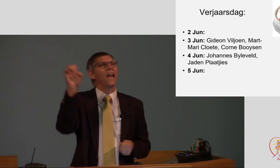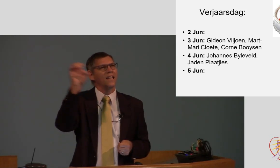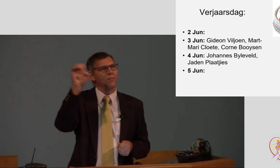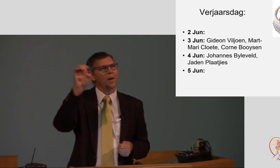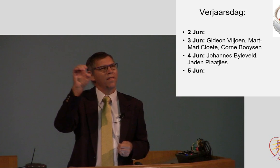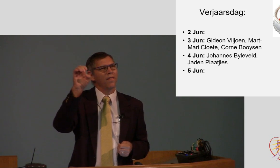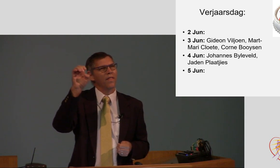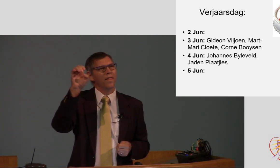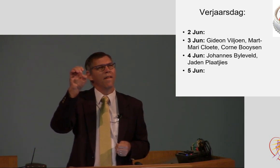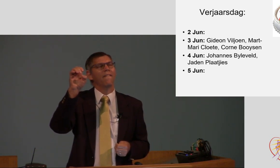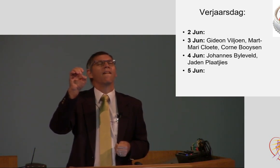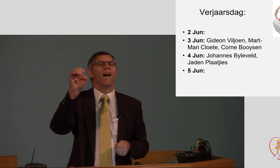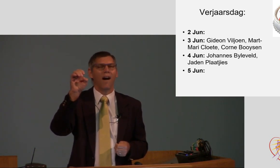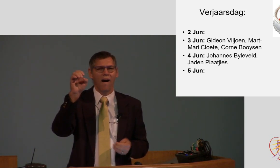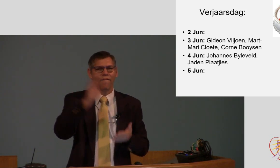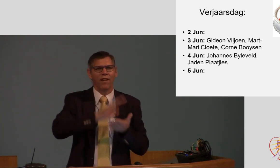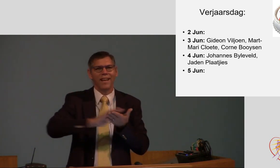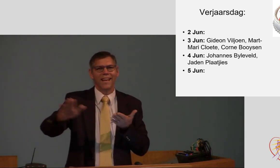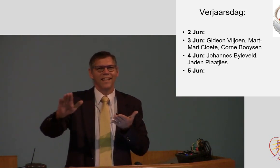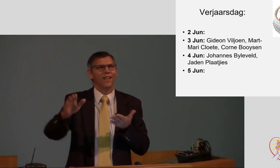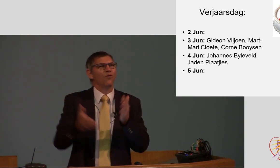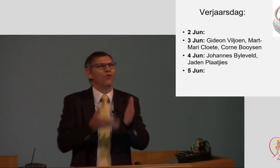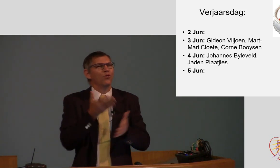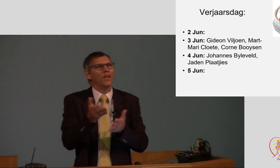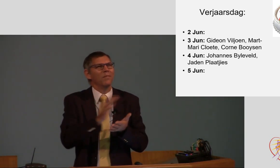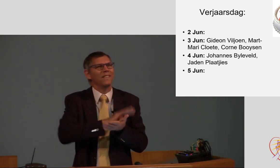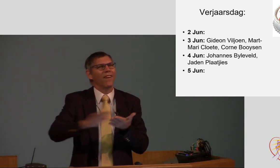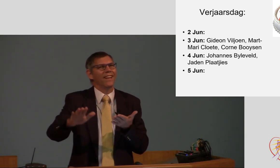Elizabeth. Van Heerden, hoe sê mens van Heerden?